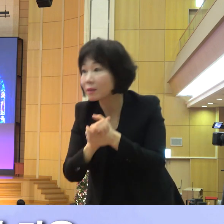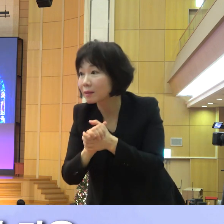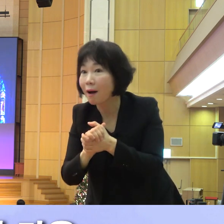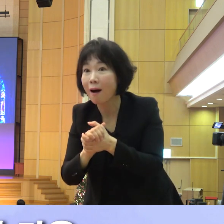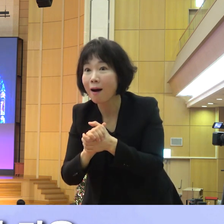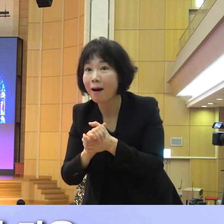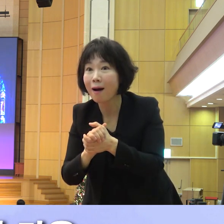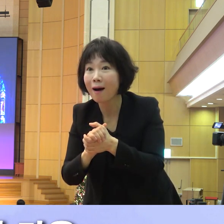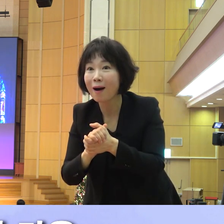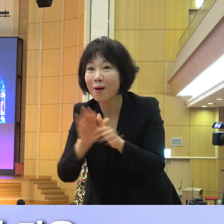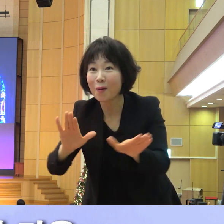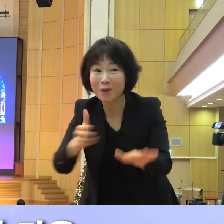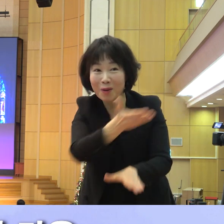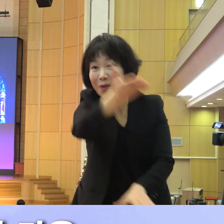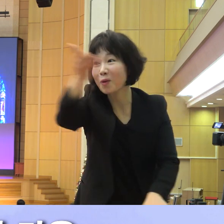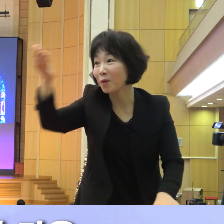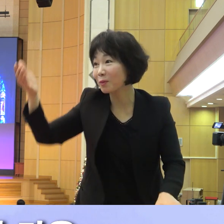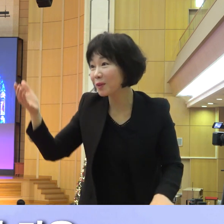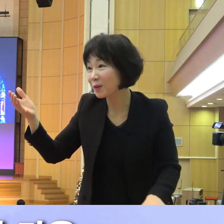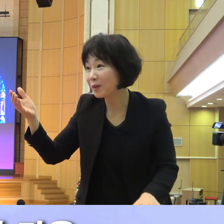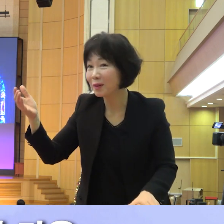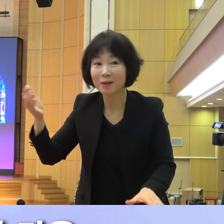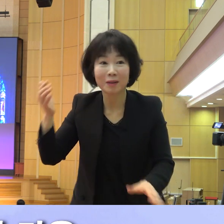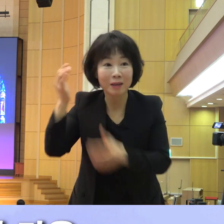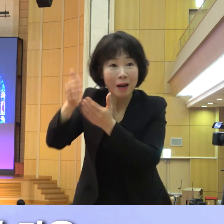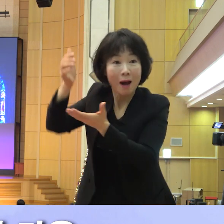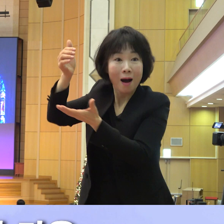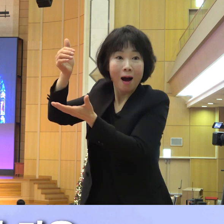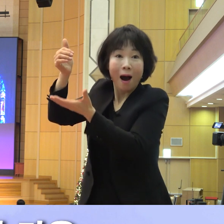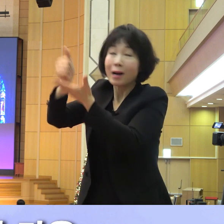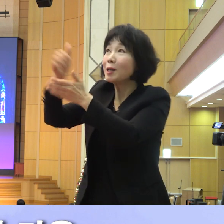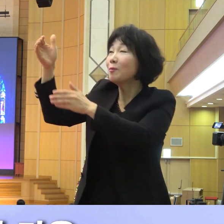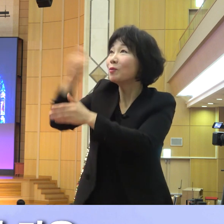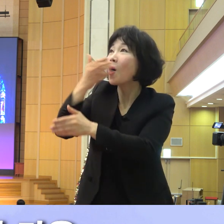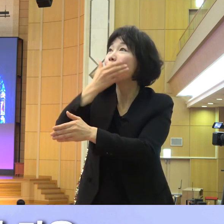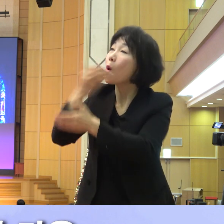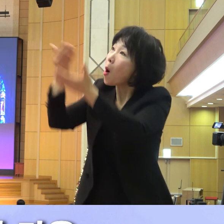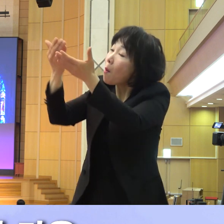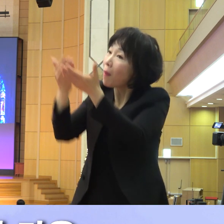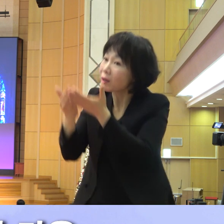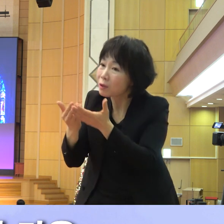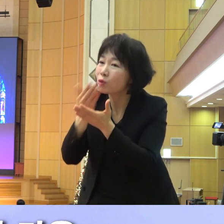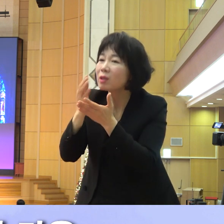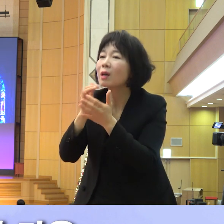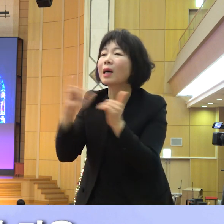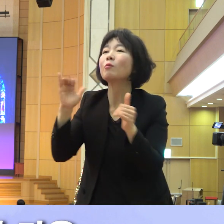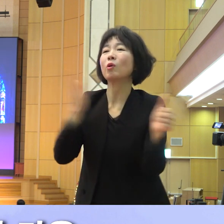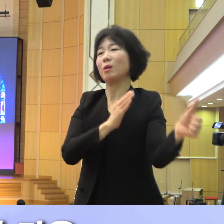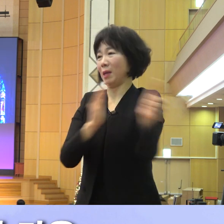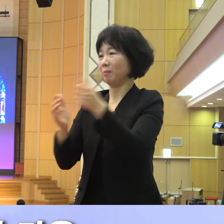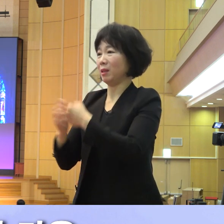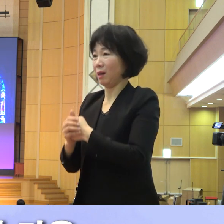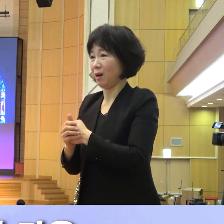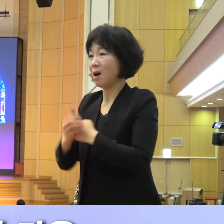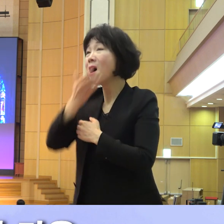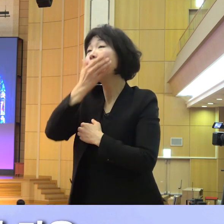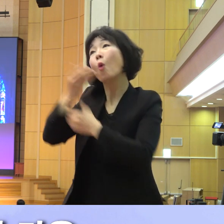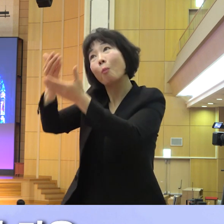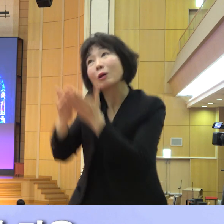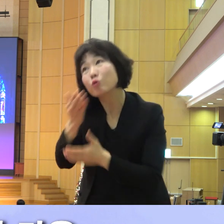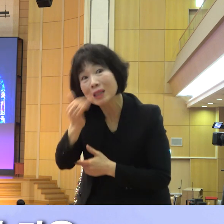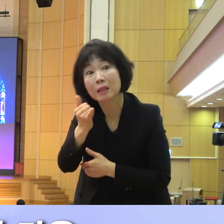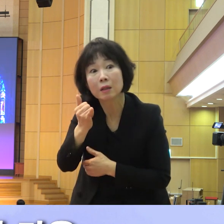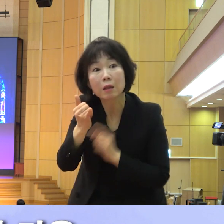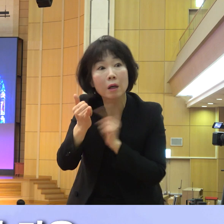우리는 누구를 막론하고 하나님으로부터 축복받을 수 있는 사람이 되어야 합니다. 이렇게 축복받을 수